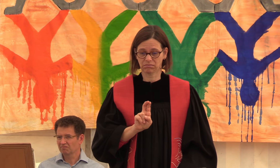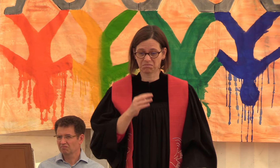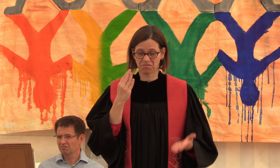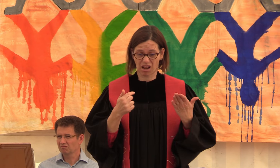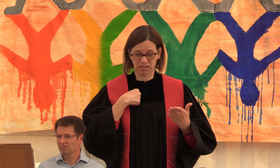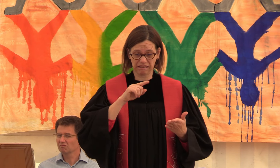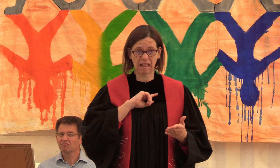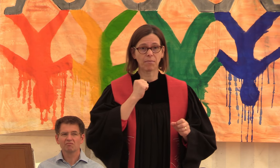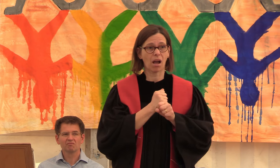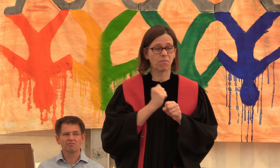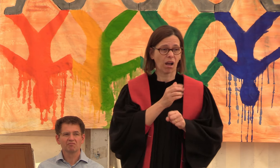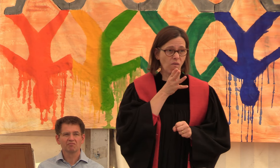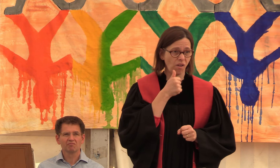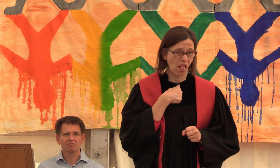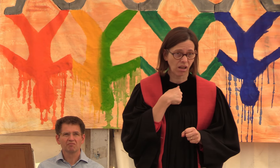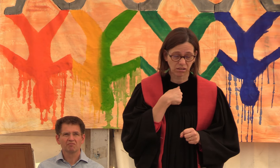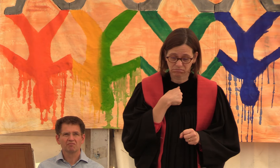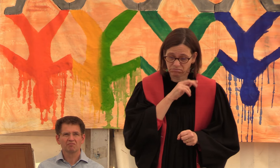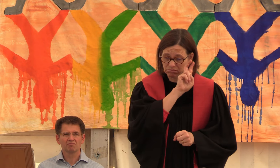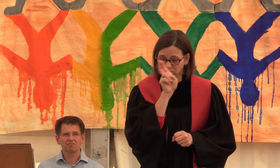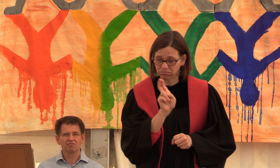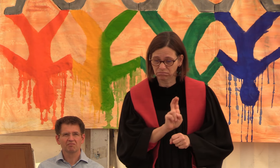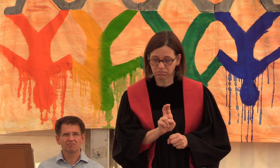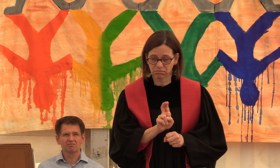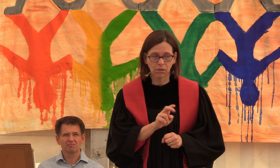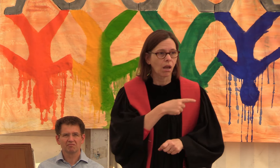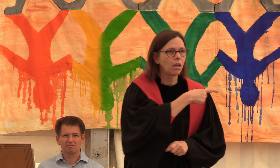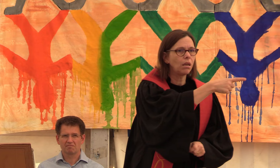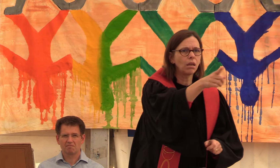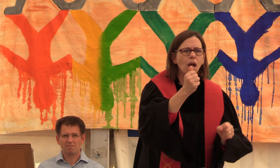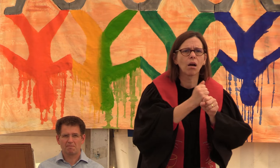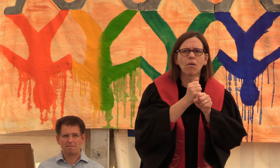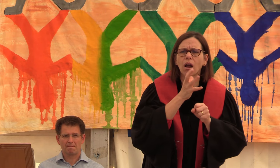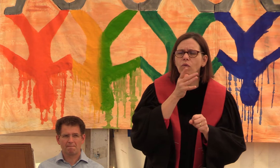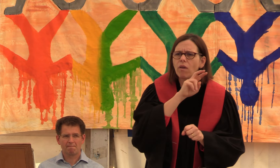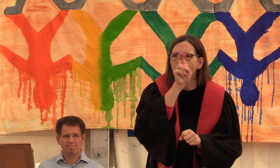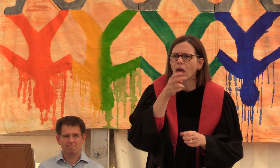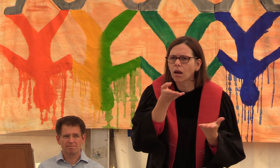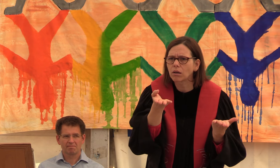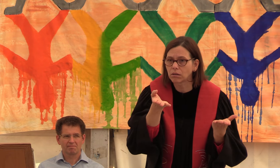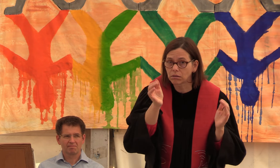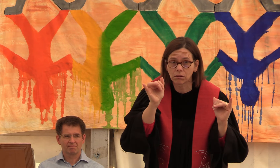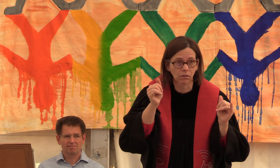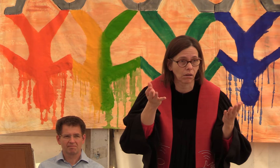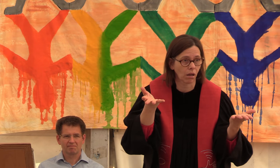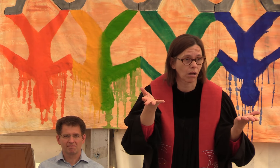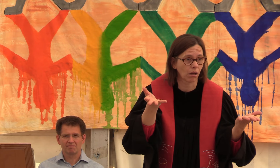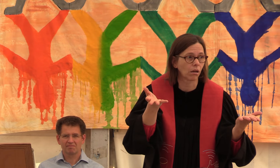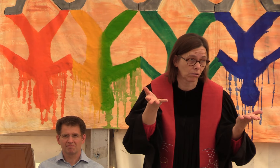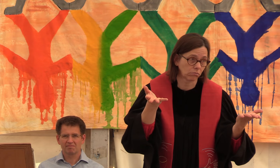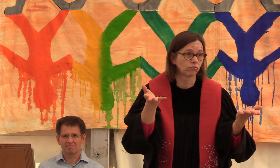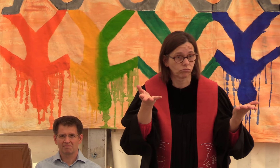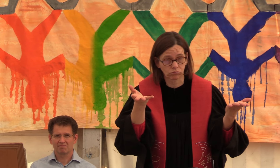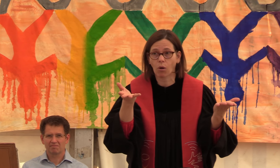erlaubt? Mache ich Fehler? Macht ihr Fehler?